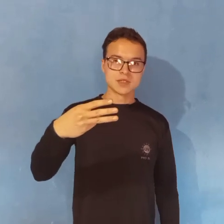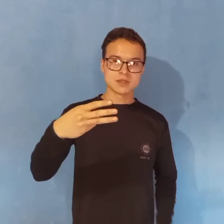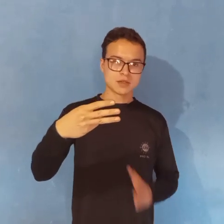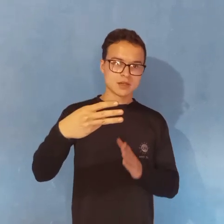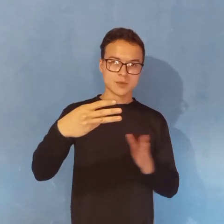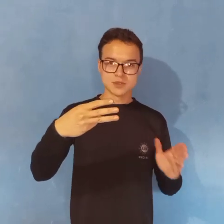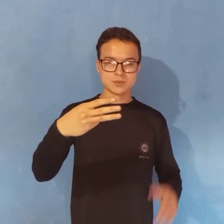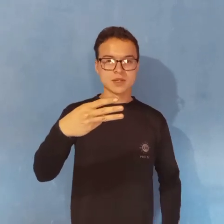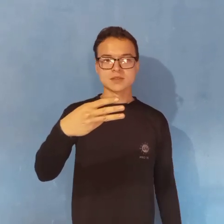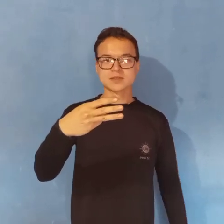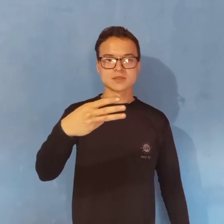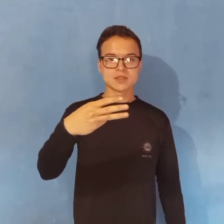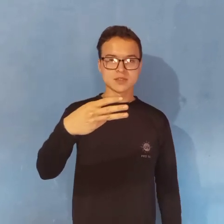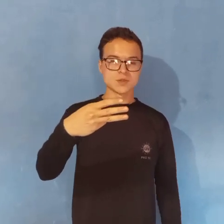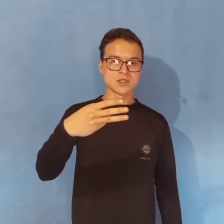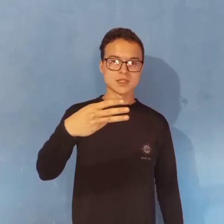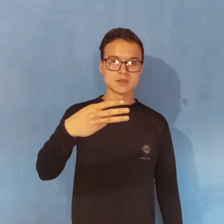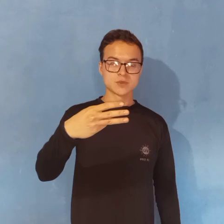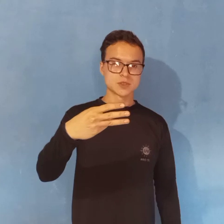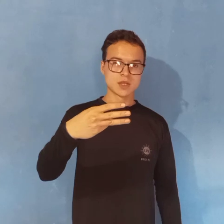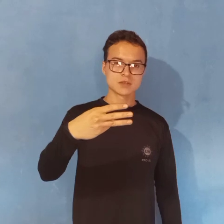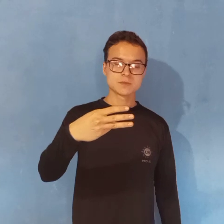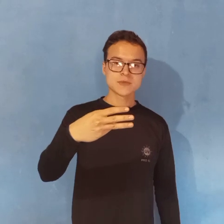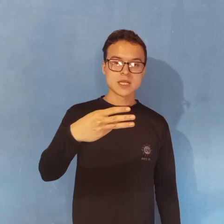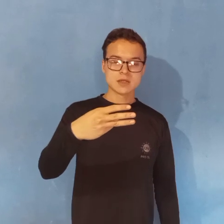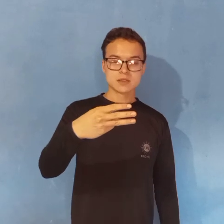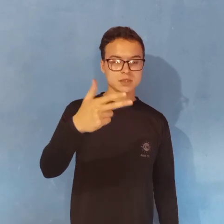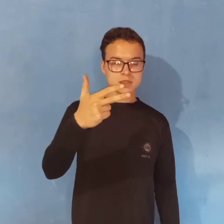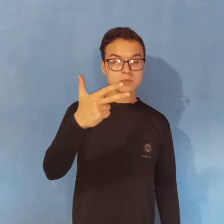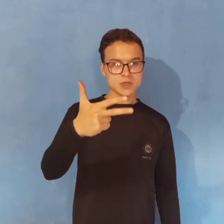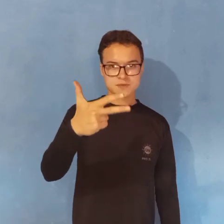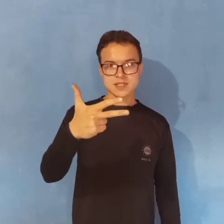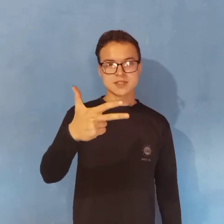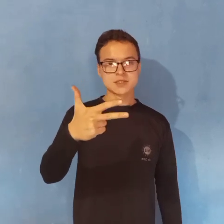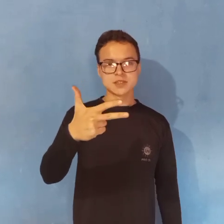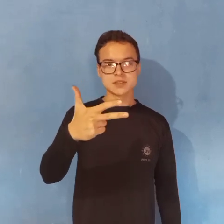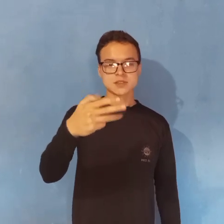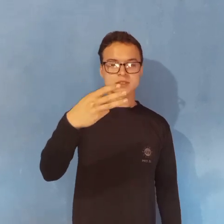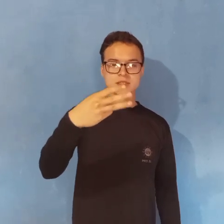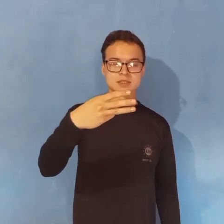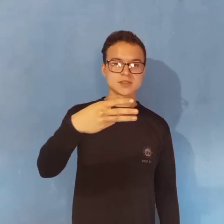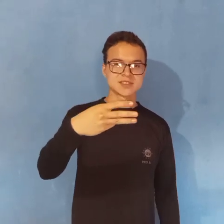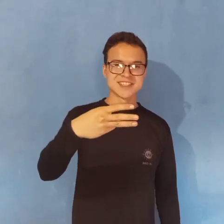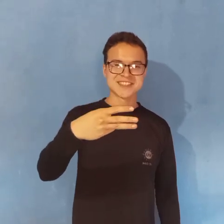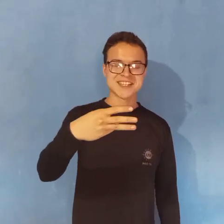também, apontando para a sua direção, para o seu lado. Não pode fazer assim, gente. 3 é